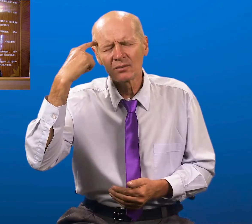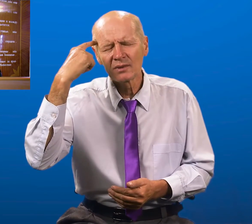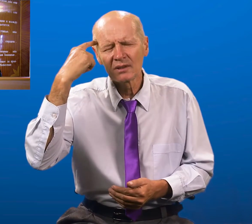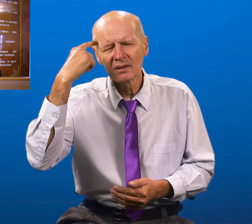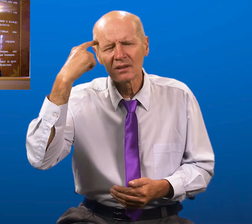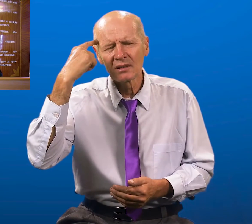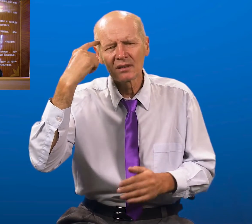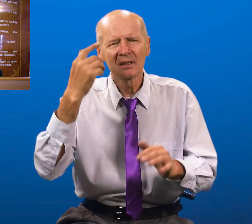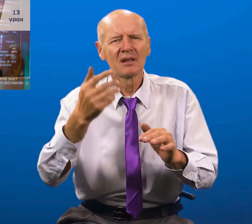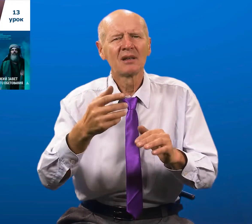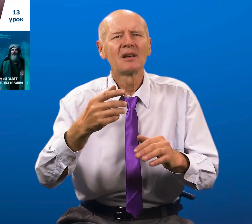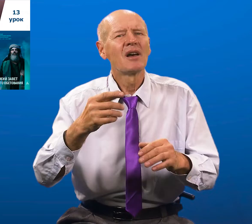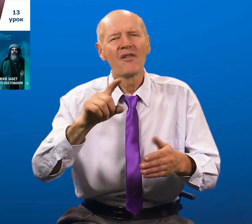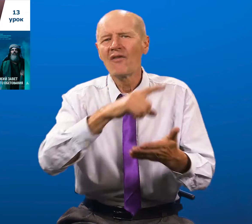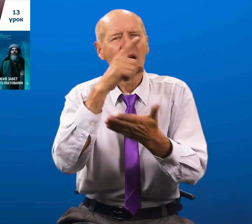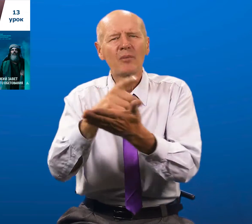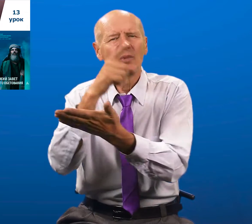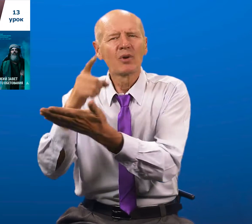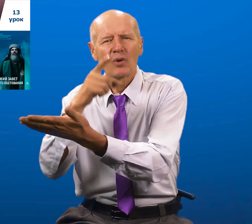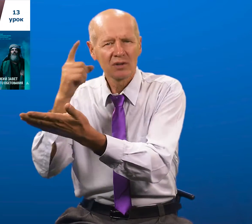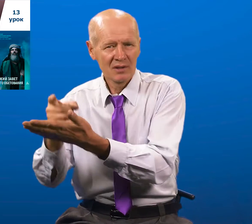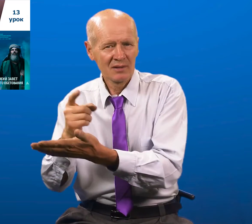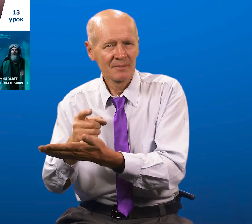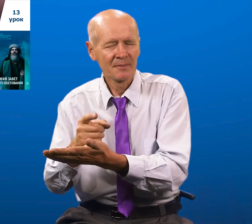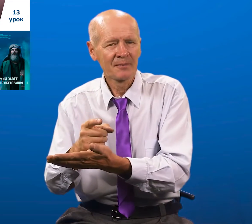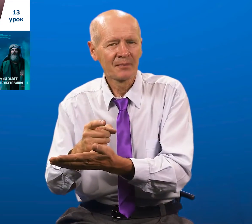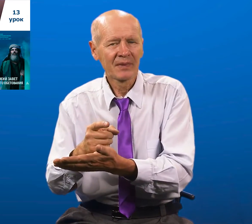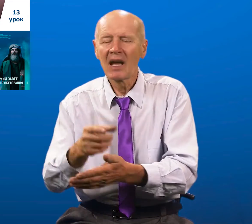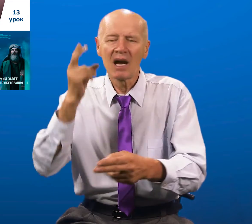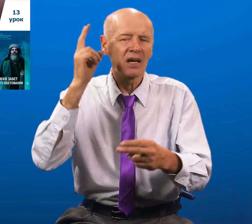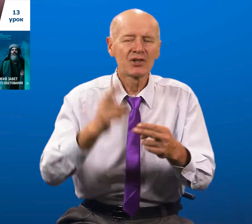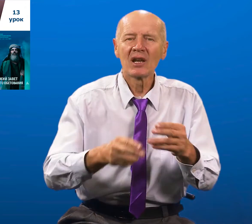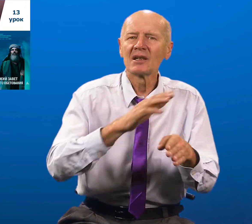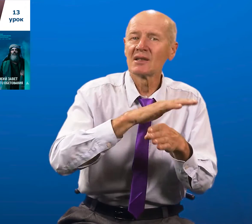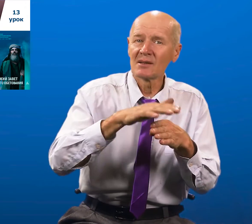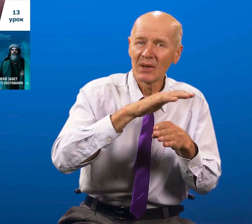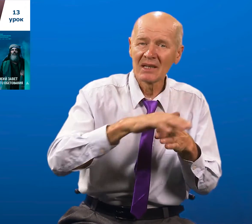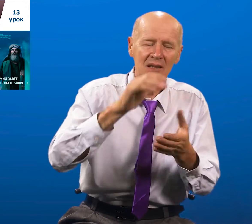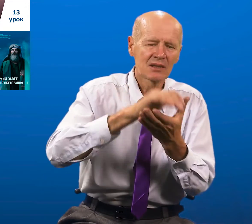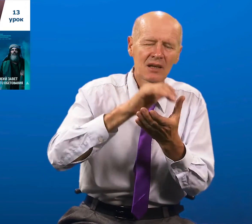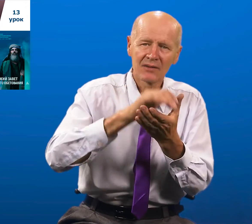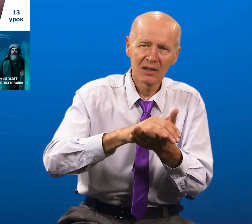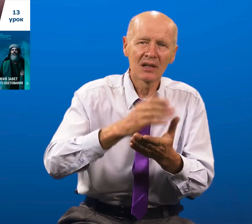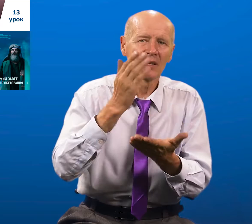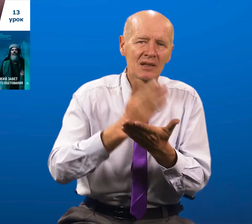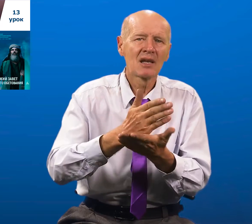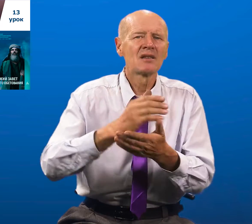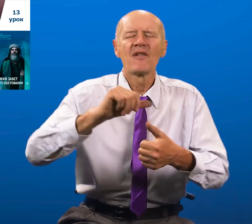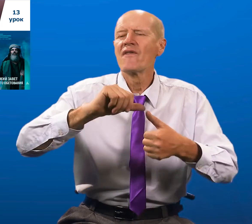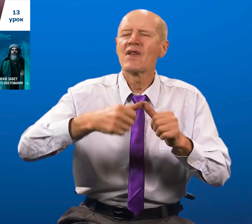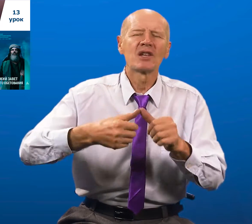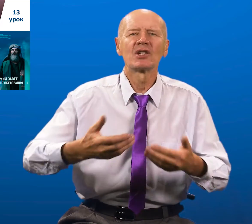вами над следующими вопросами. Хотя окончательное исполнение обетования Завета является